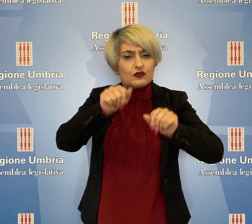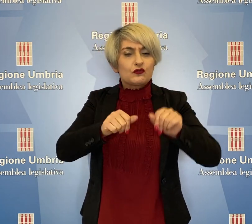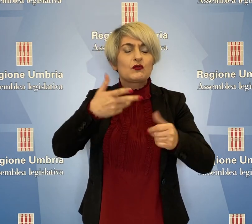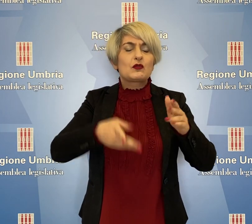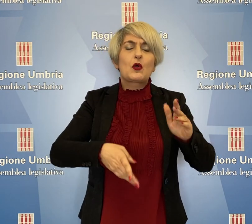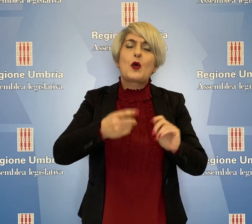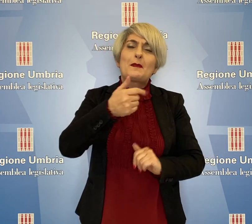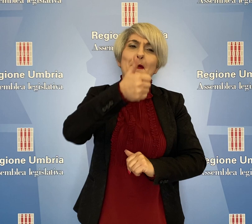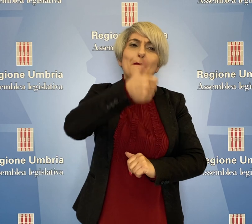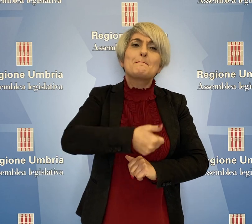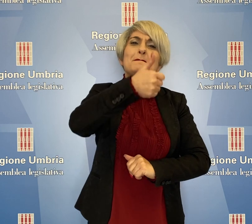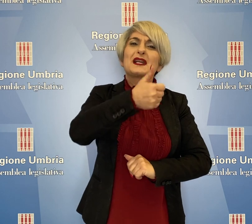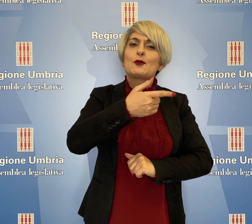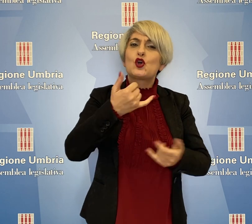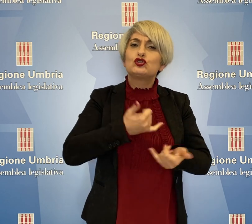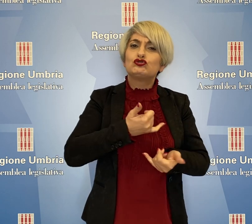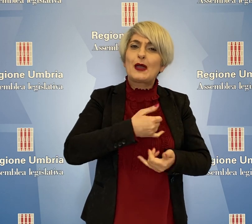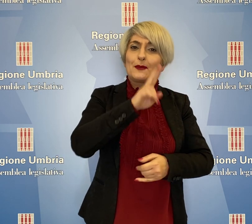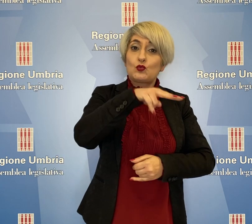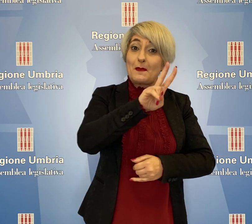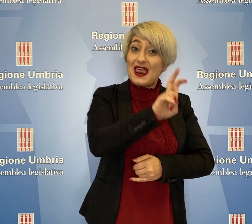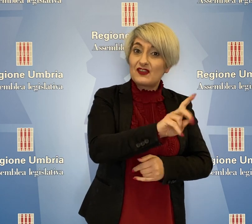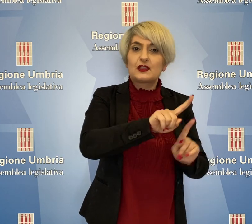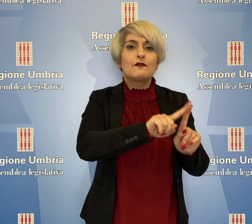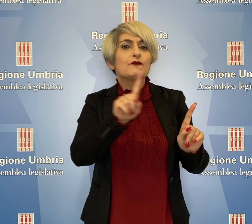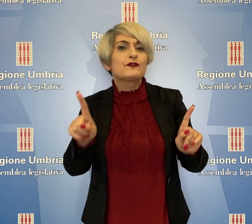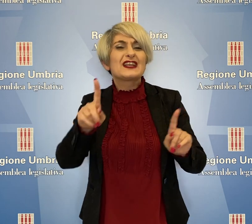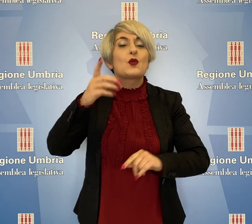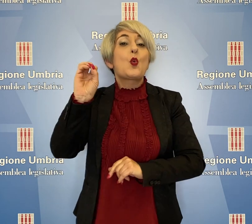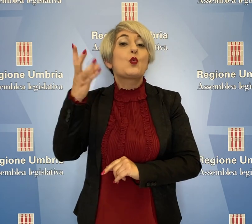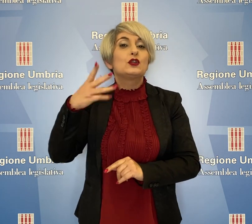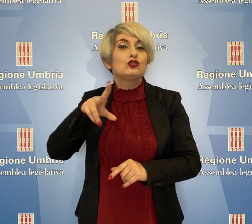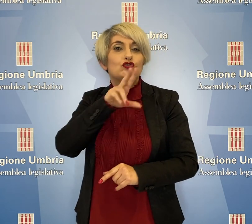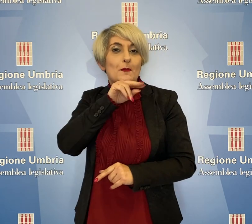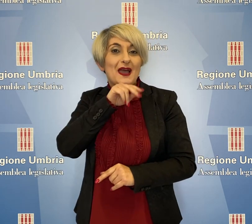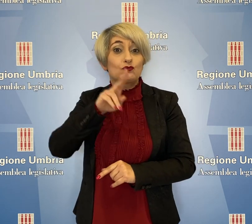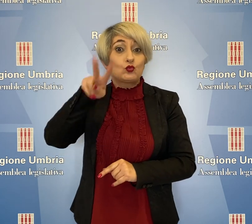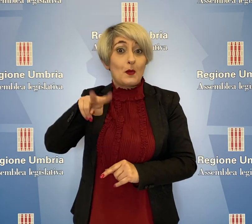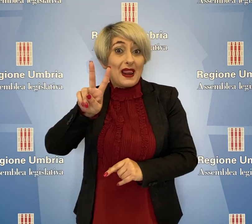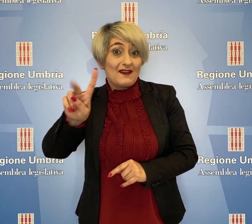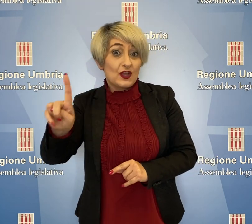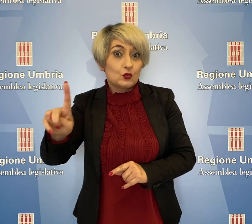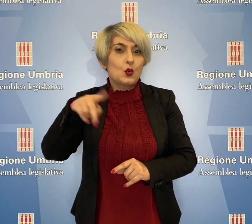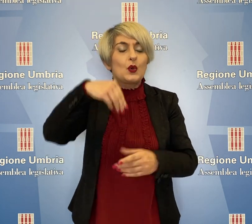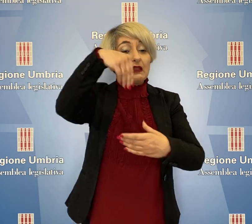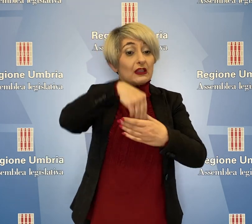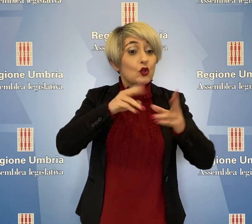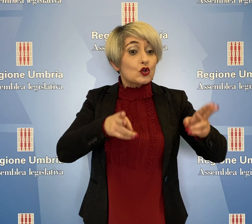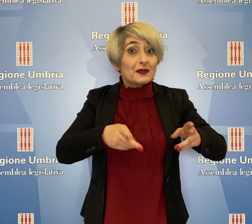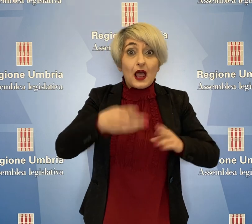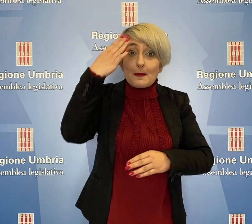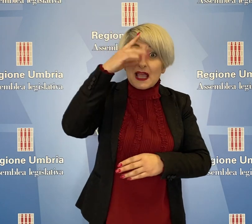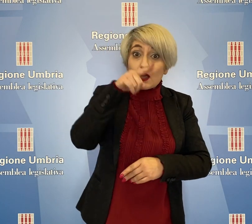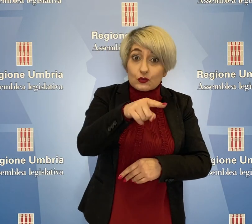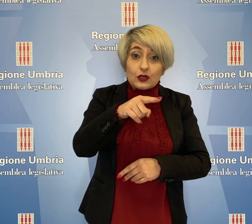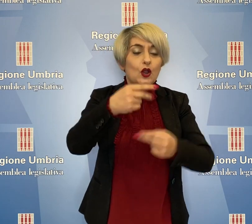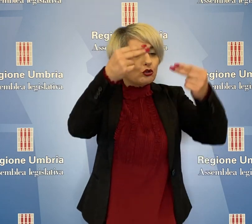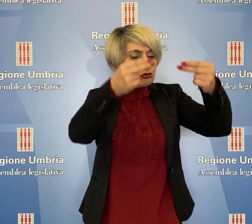effettuati dal primo dicembre 2020 al 15 marzo 2021 presso l'azienda ospedaliera di perugia sono